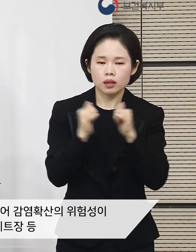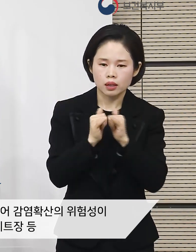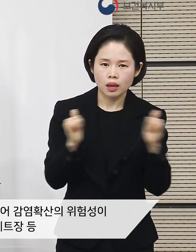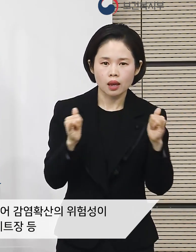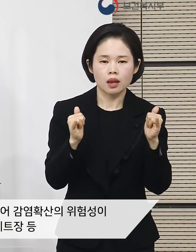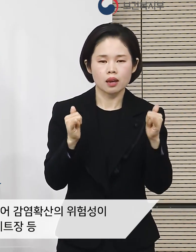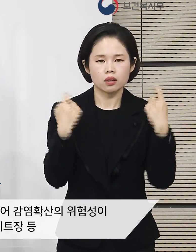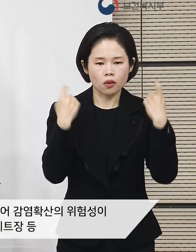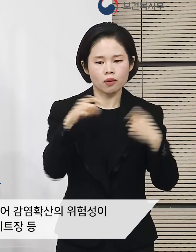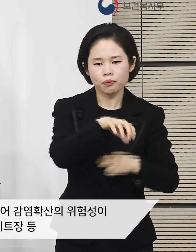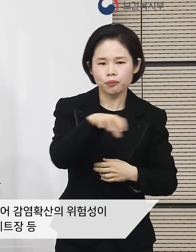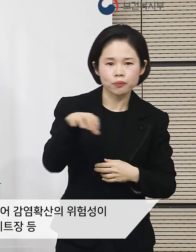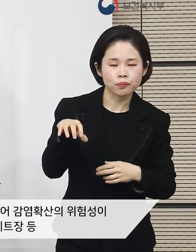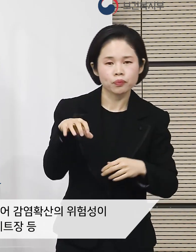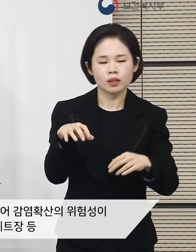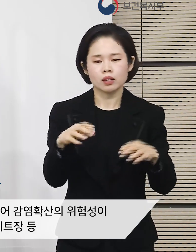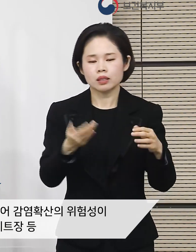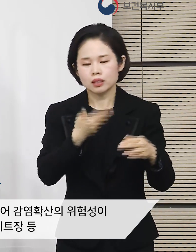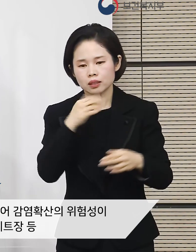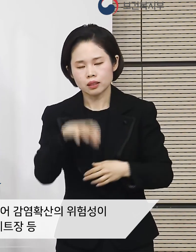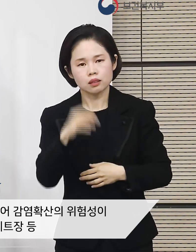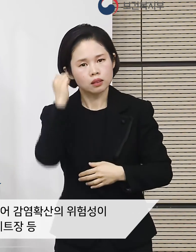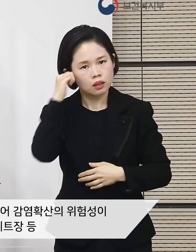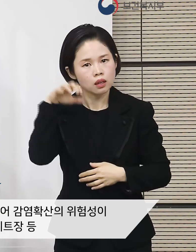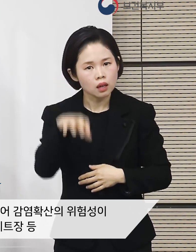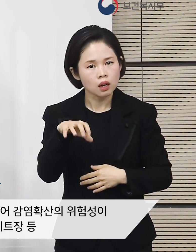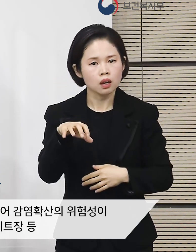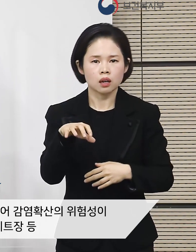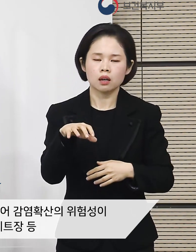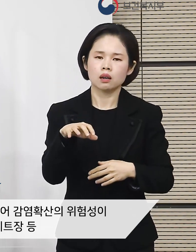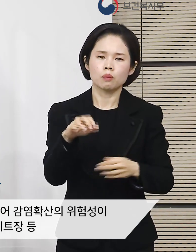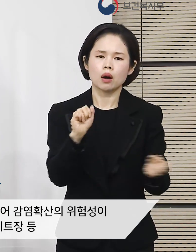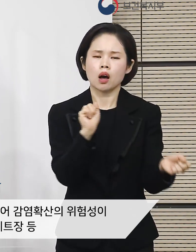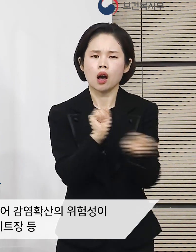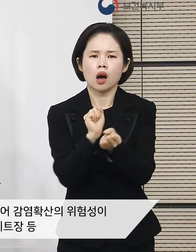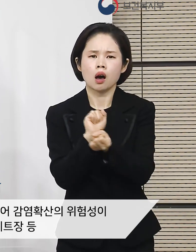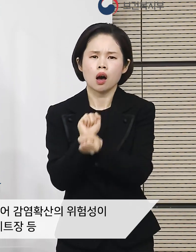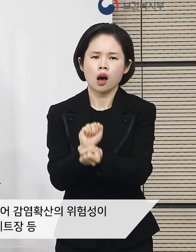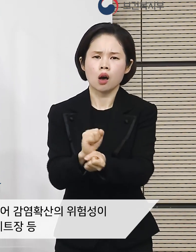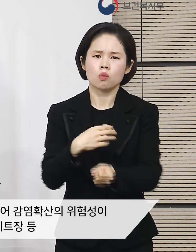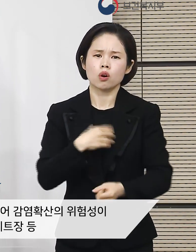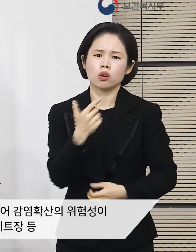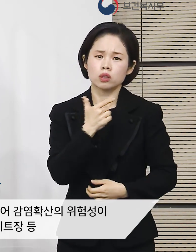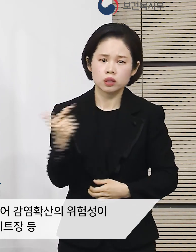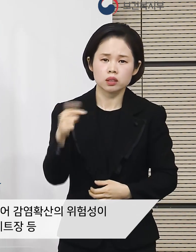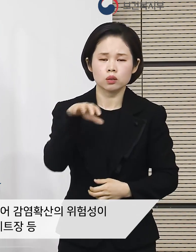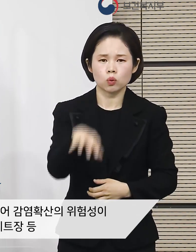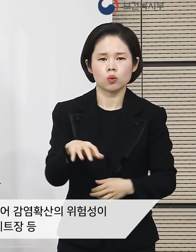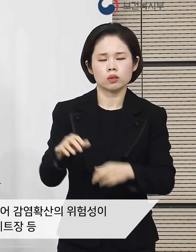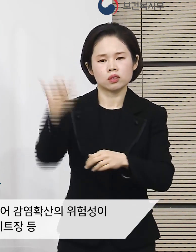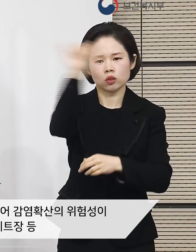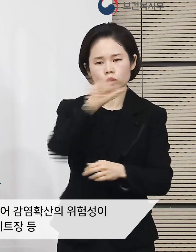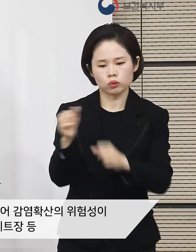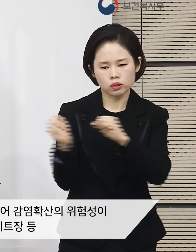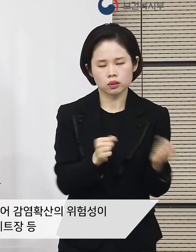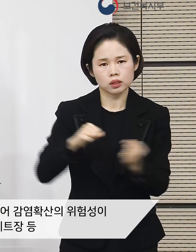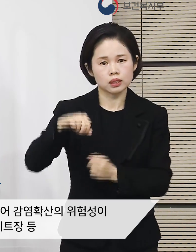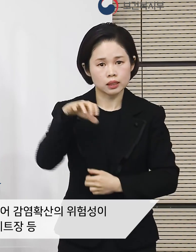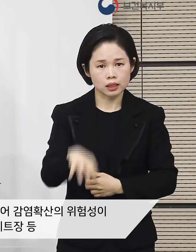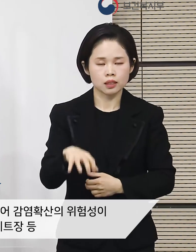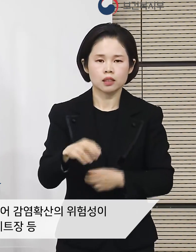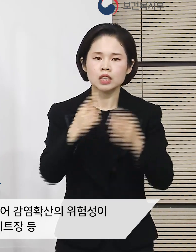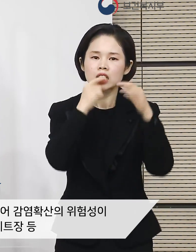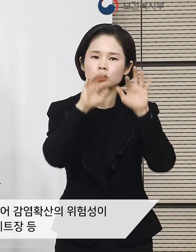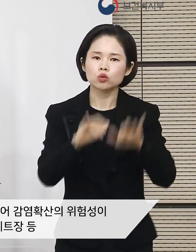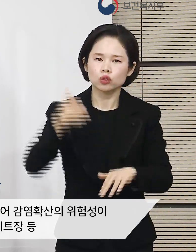많은 관광객이 이동하며 식당, 숙소 등에서 밀집되어 감염 확산의 위험성이 커지고 있는 전국의 모든